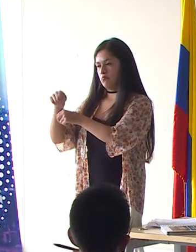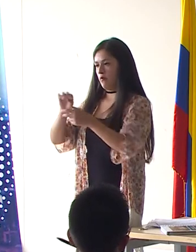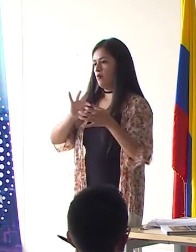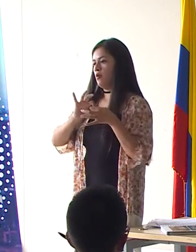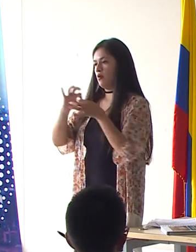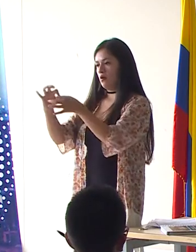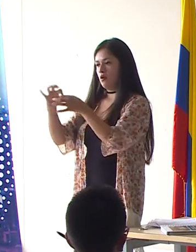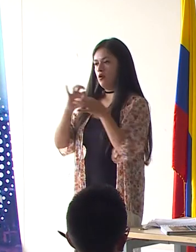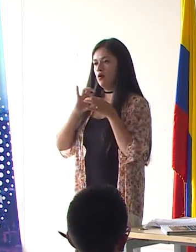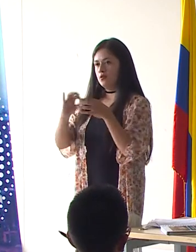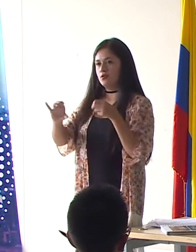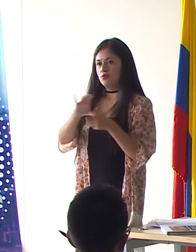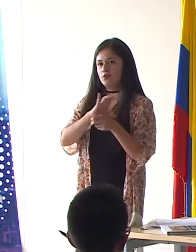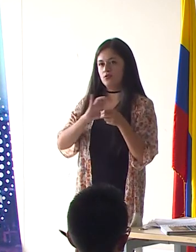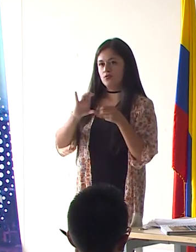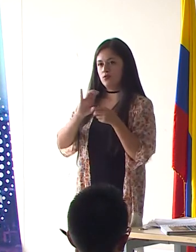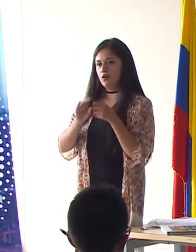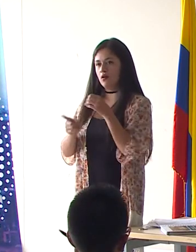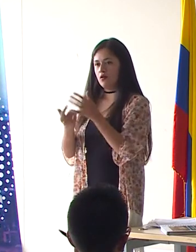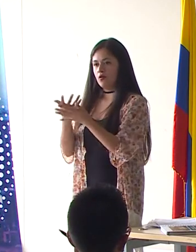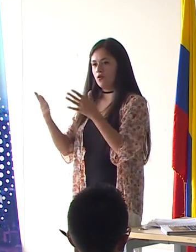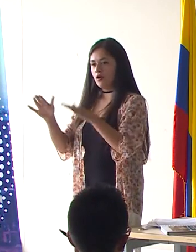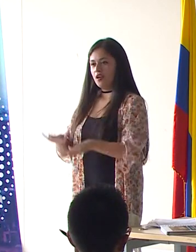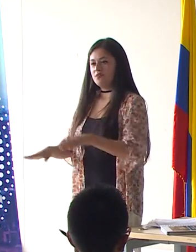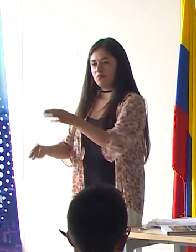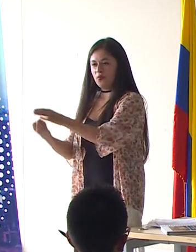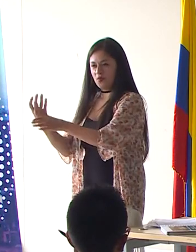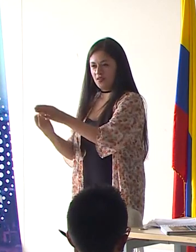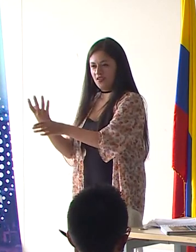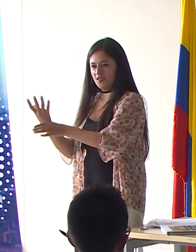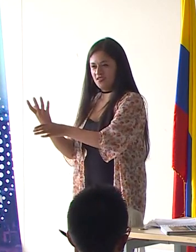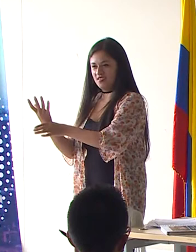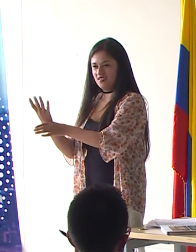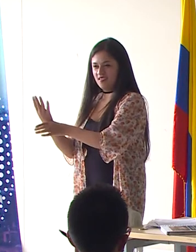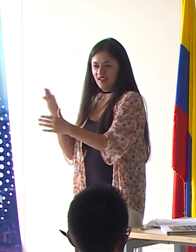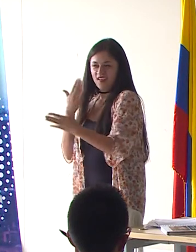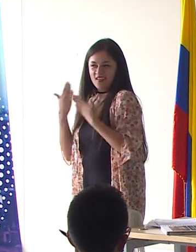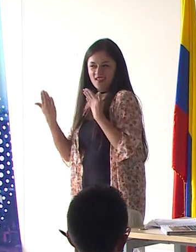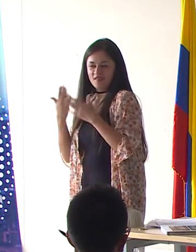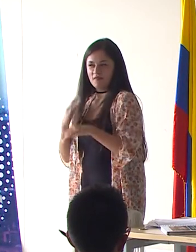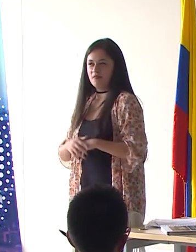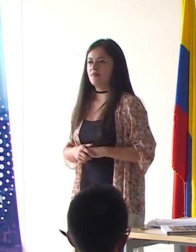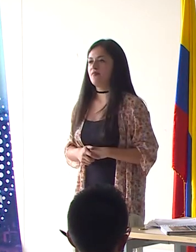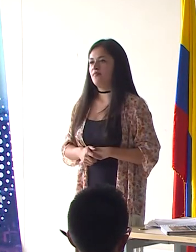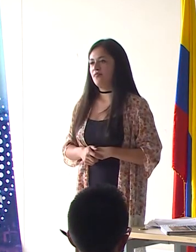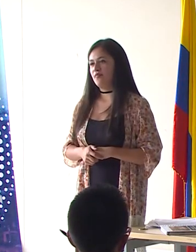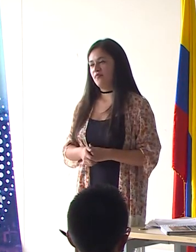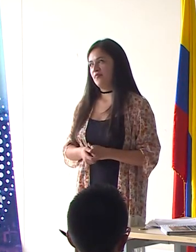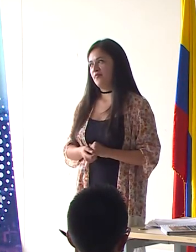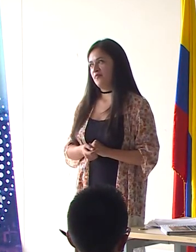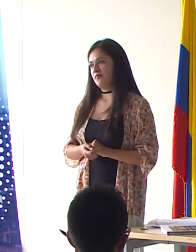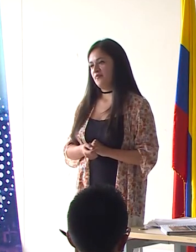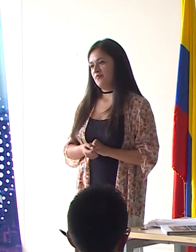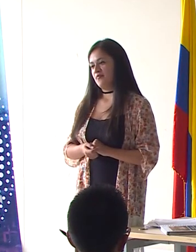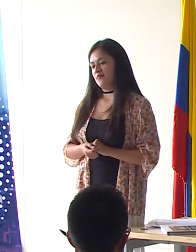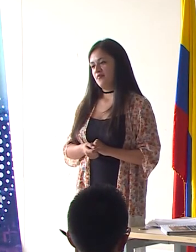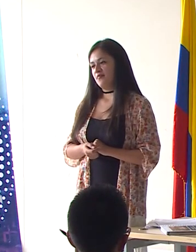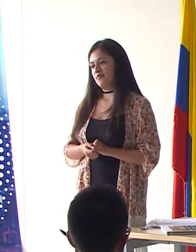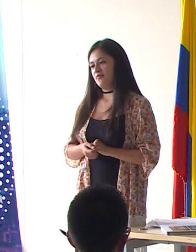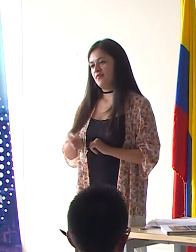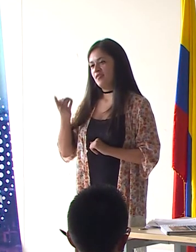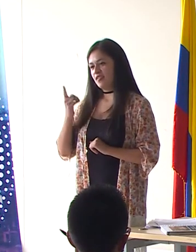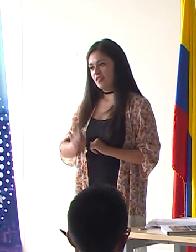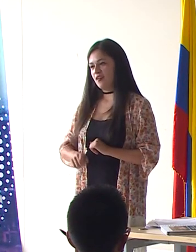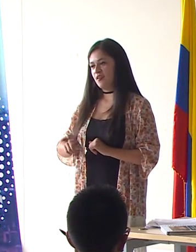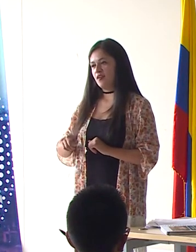con las áreas productivas lo que pasa es que también hay que tener en cuenta en el caso digamos de de bogotá esas relaciones